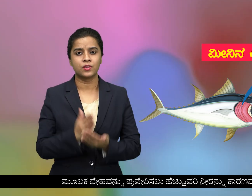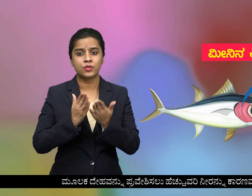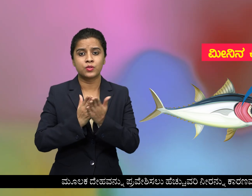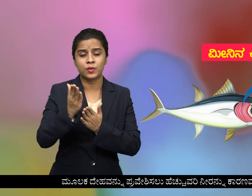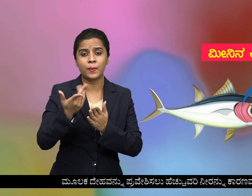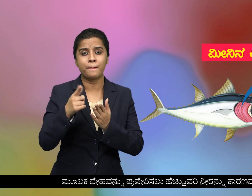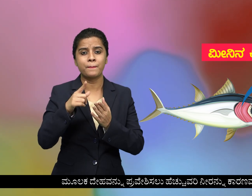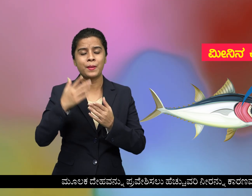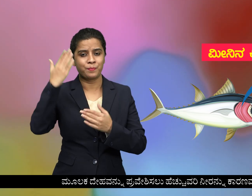ಕಾರಣವಾಗುತ್ತೆ.